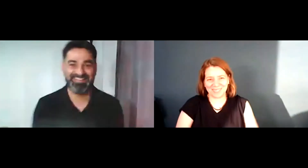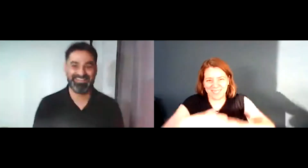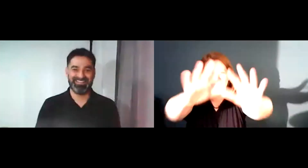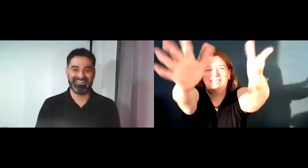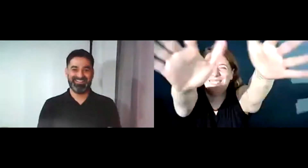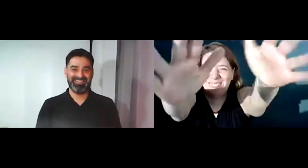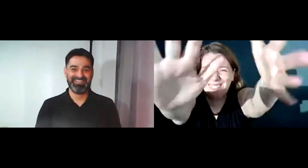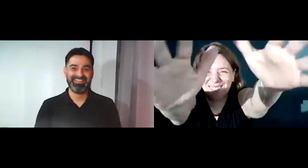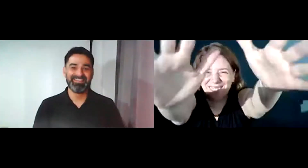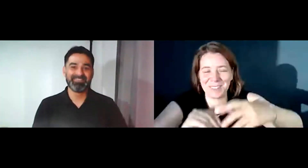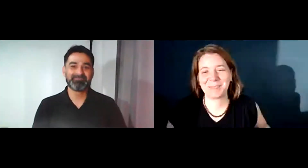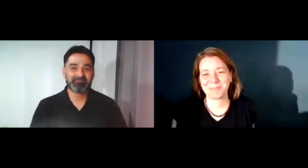Muchas gracias.